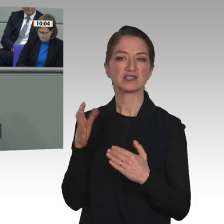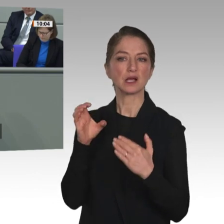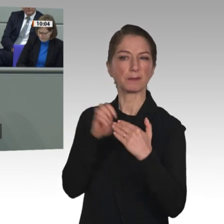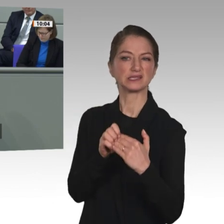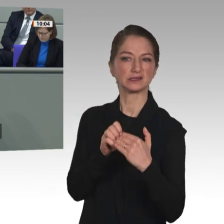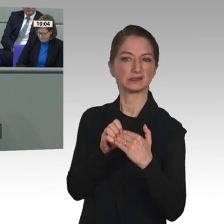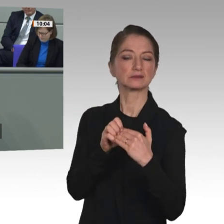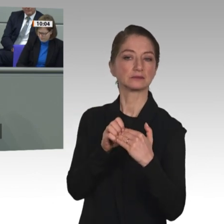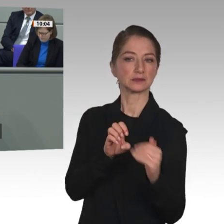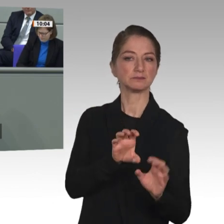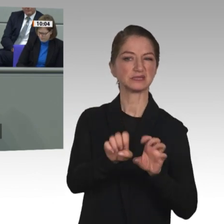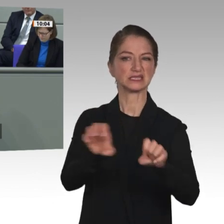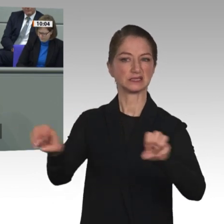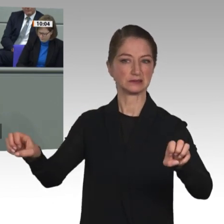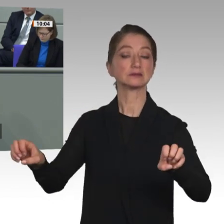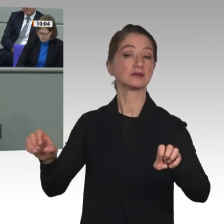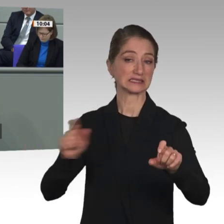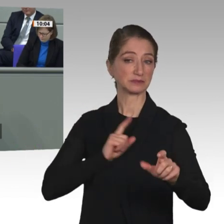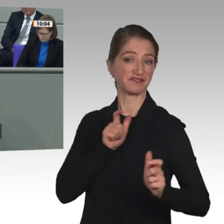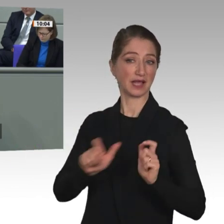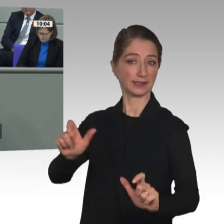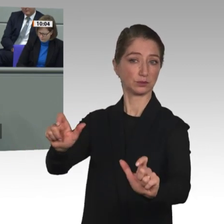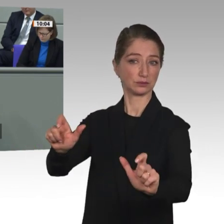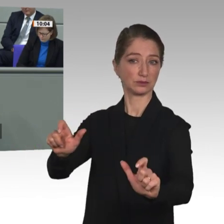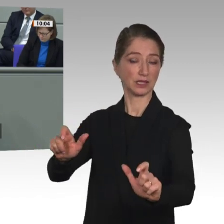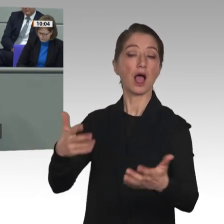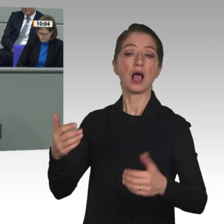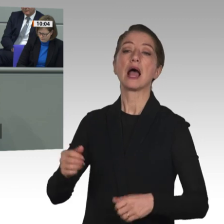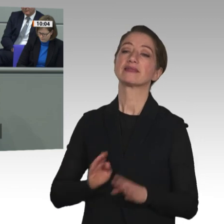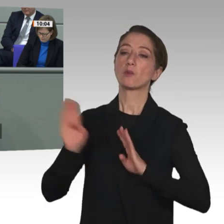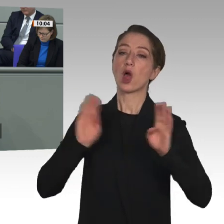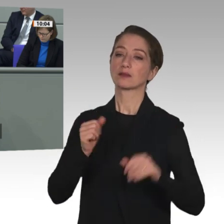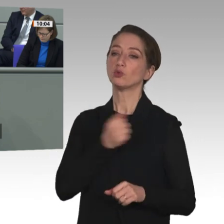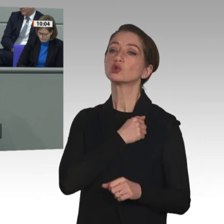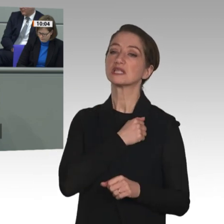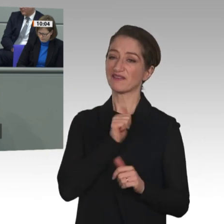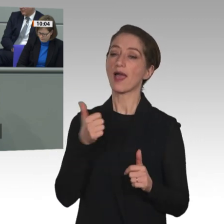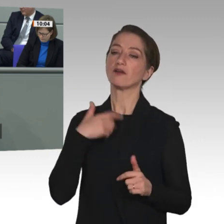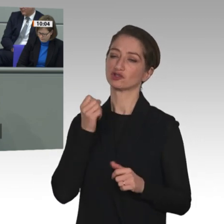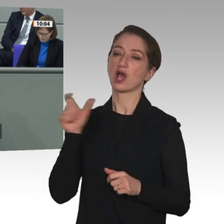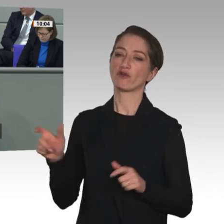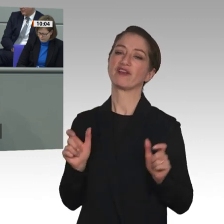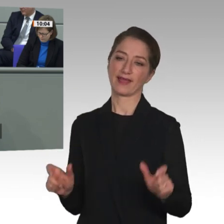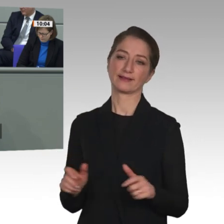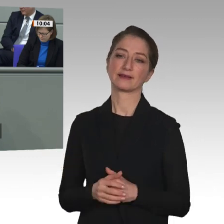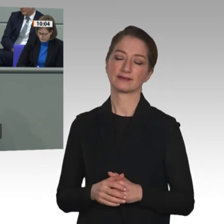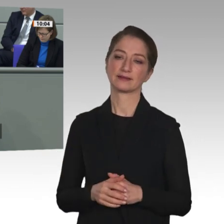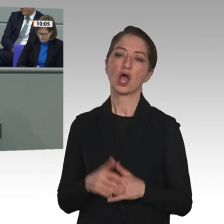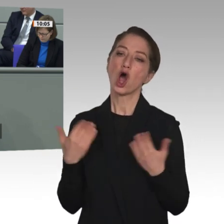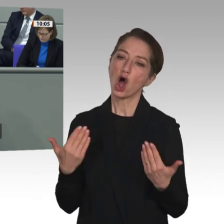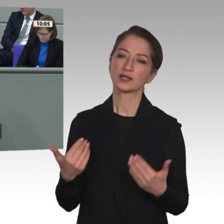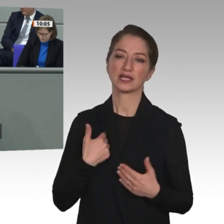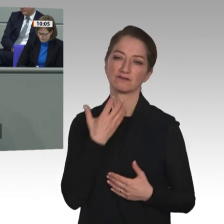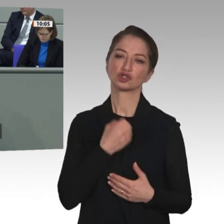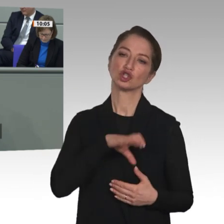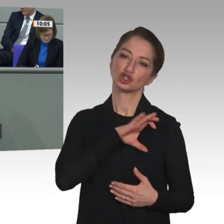Staat, zur Unterstützung von mutigen Demokraten. Und ich möchte heute auch mal die Gelegenheit wahrnehmen, auch jenen